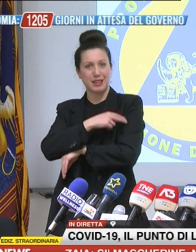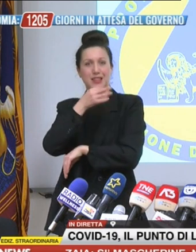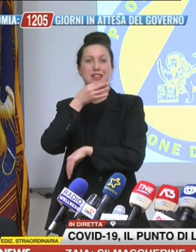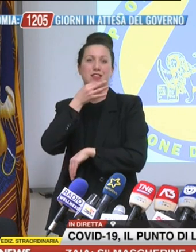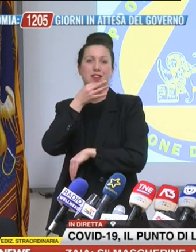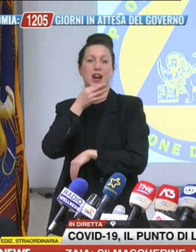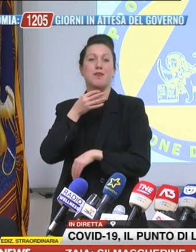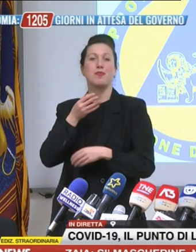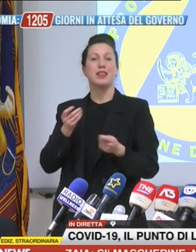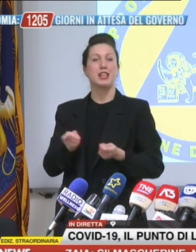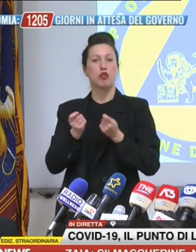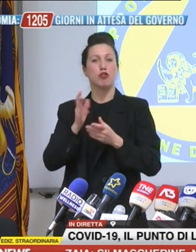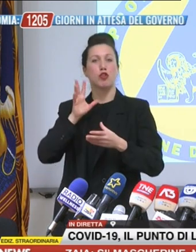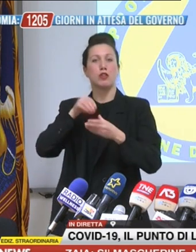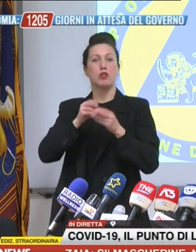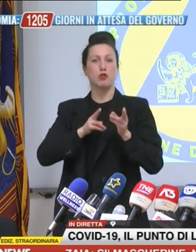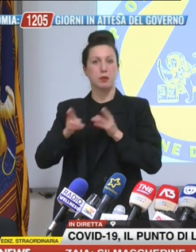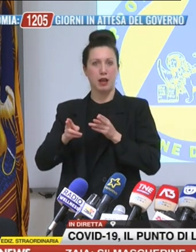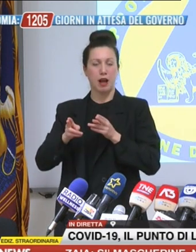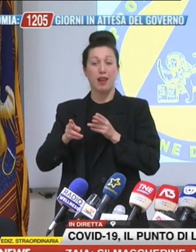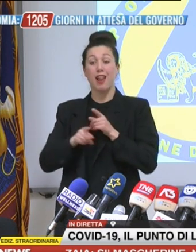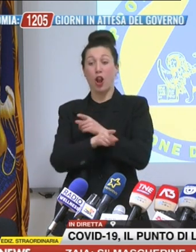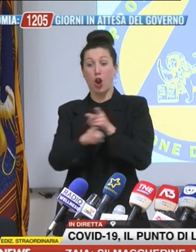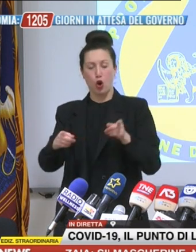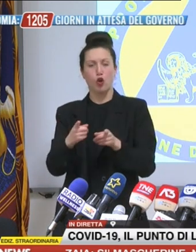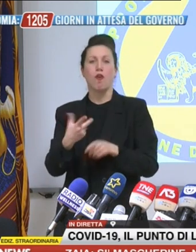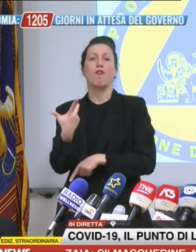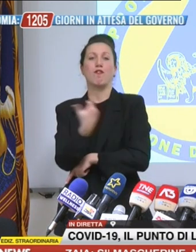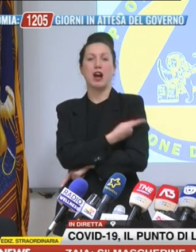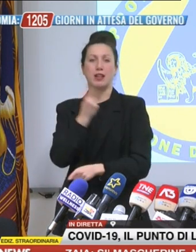vaccinati, punto, e vengono vaccinati in questa prima fase.